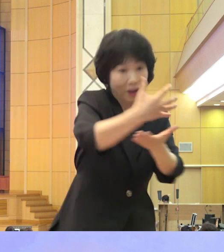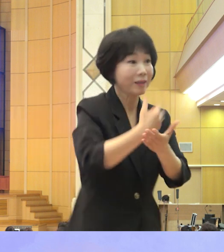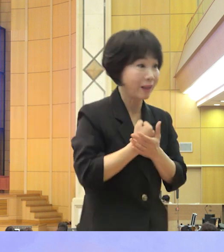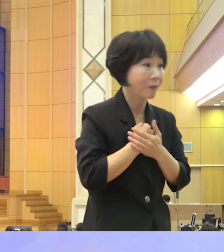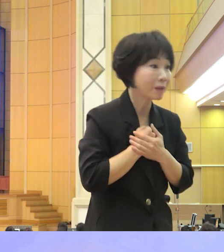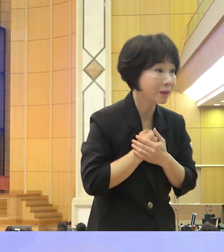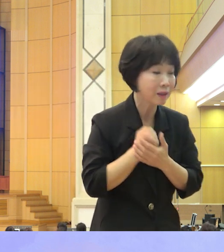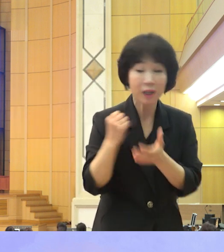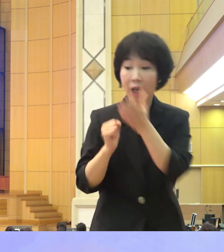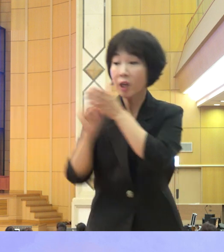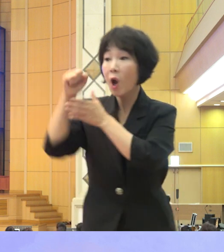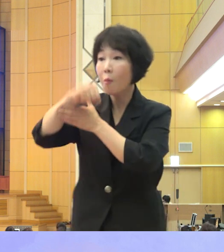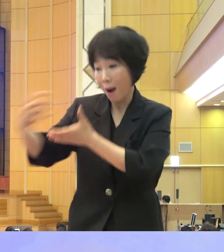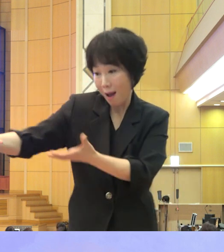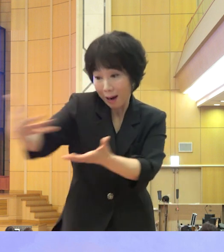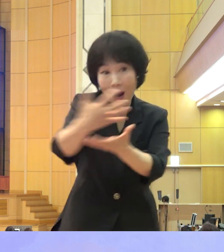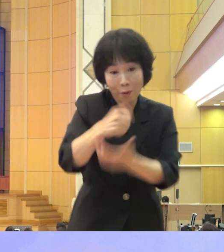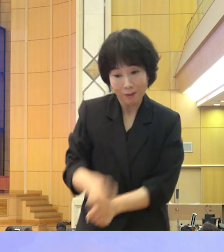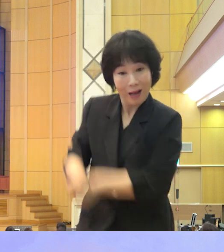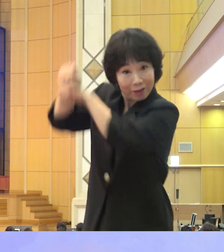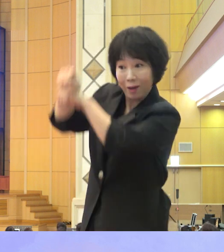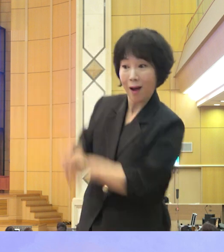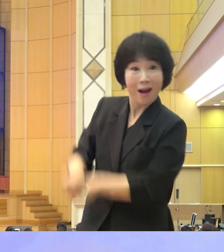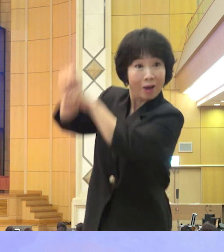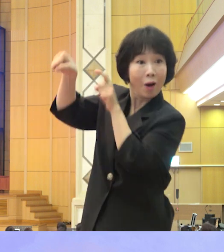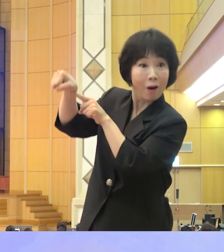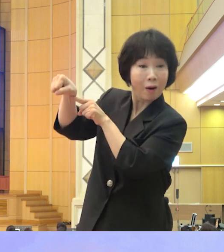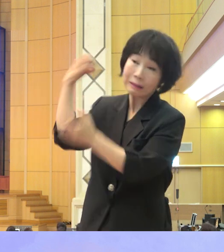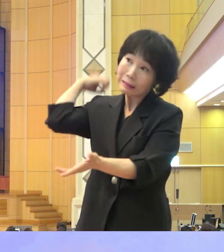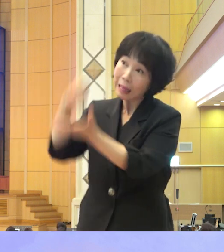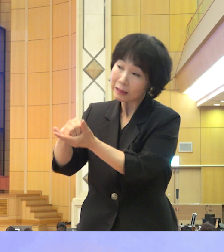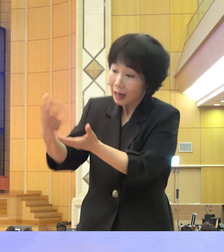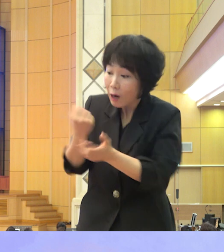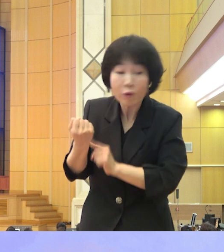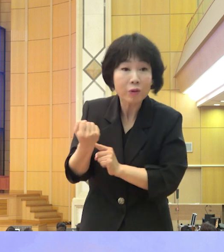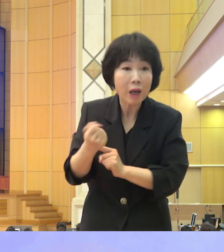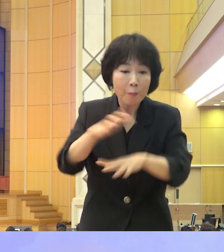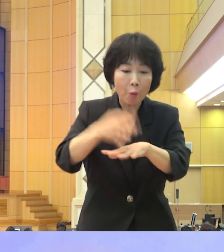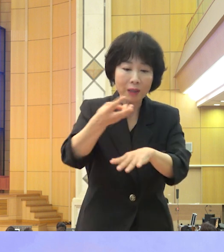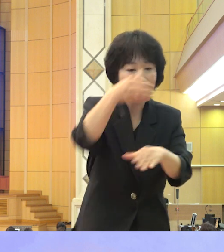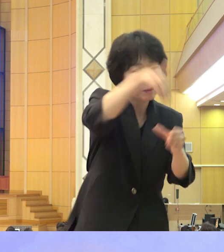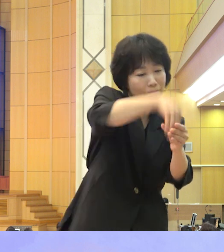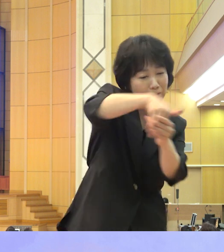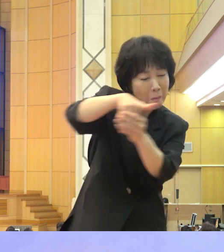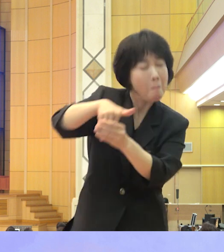돼서 심으면 거기서 싹이 나고 또 뿌리가 나와요. 그런 것처럼